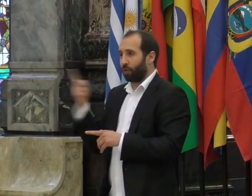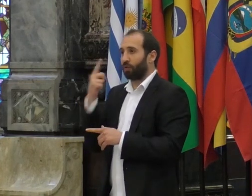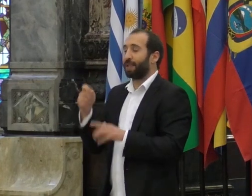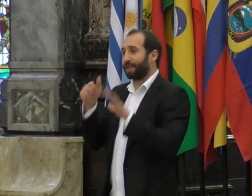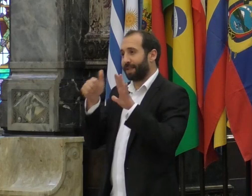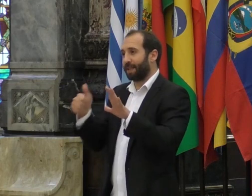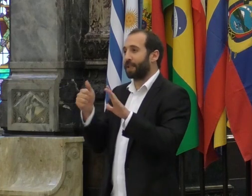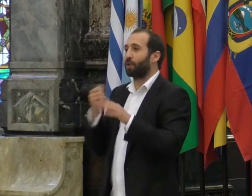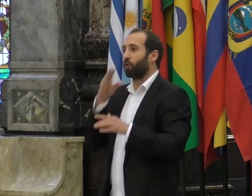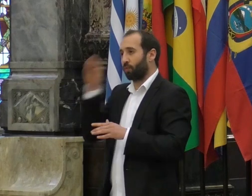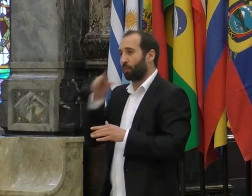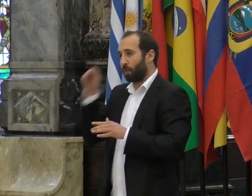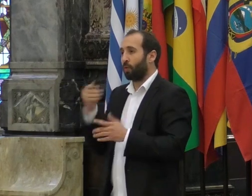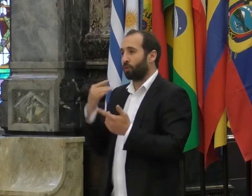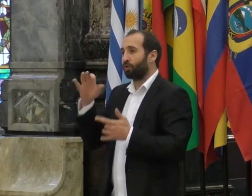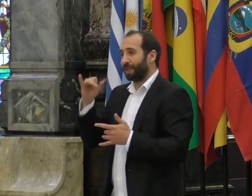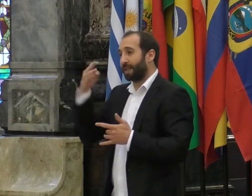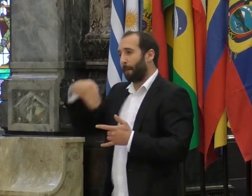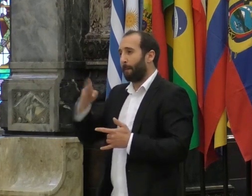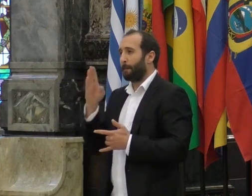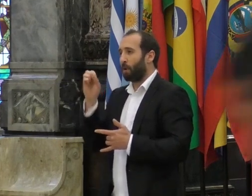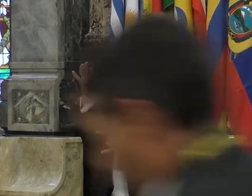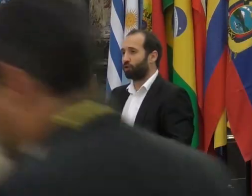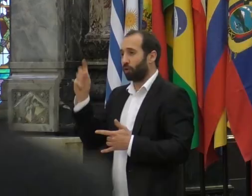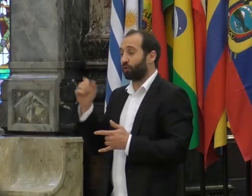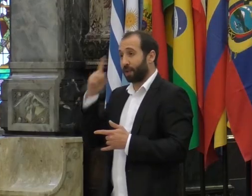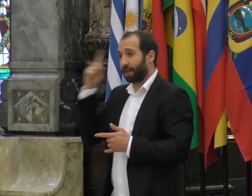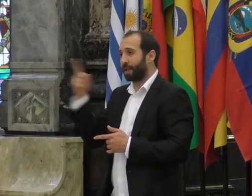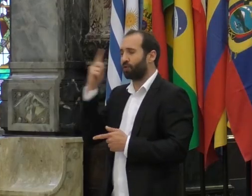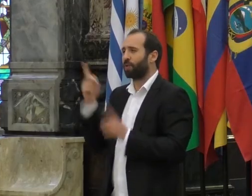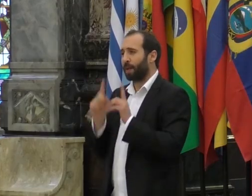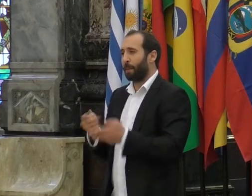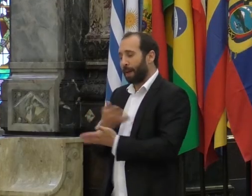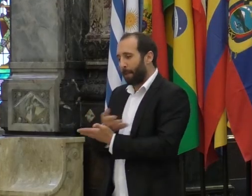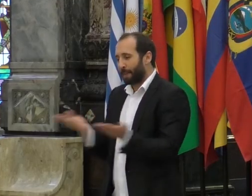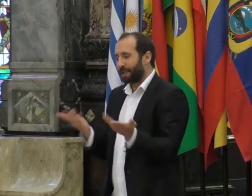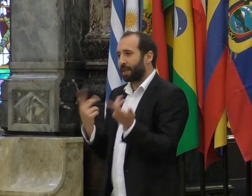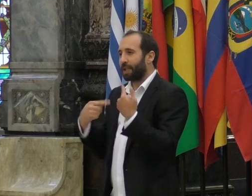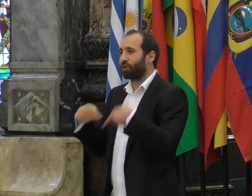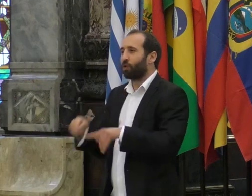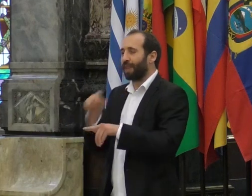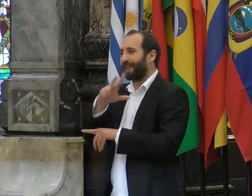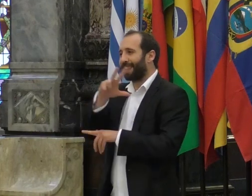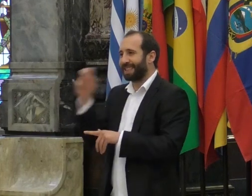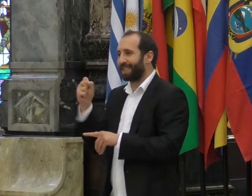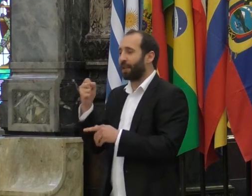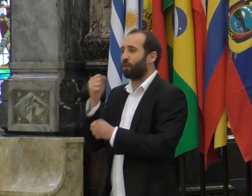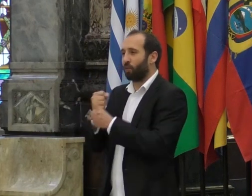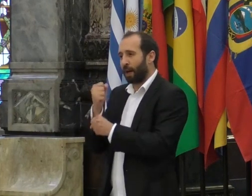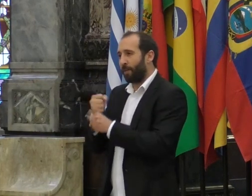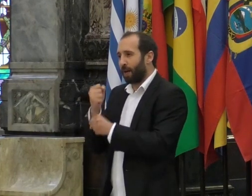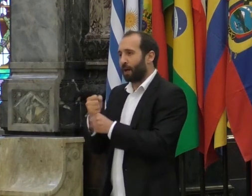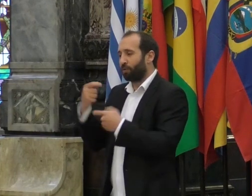internacionales, 8 conversatorios y también la presentación de más de 300 trabajos